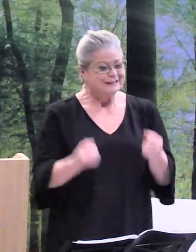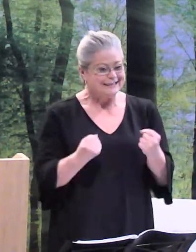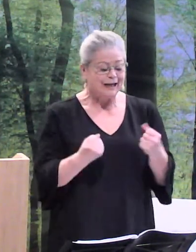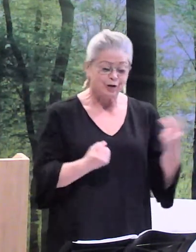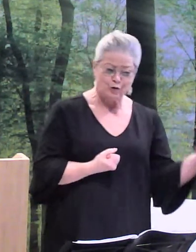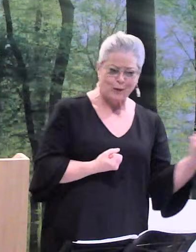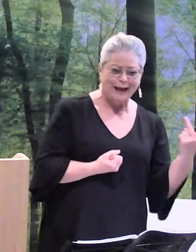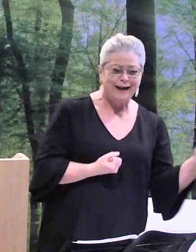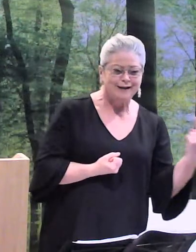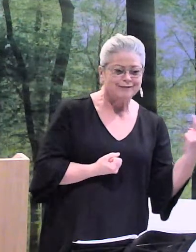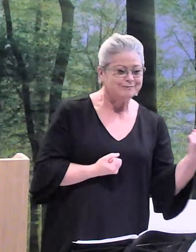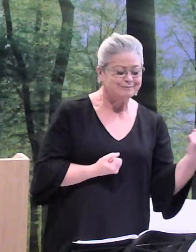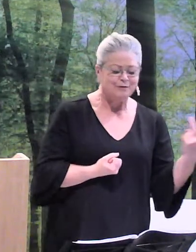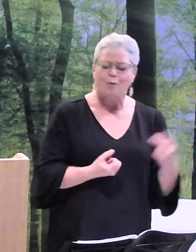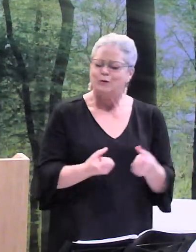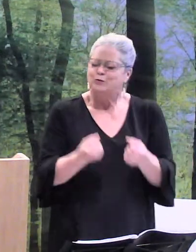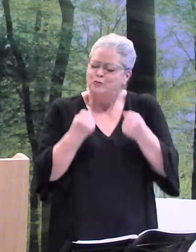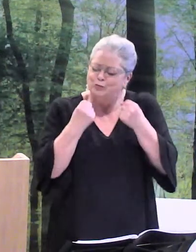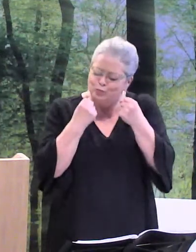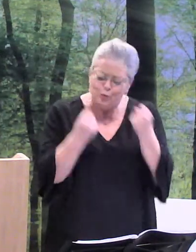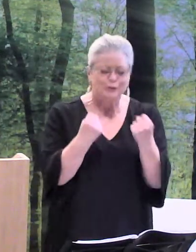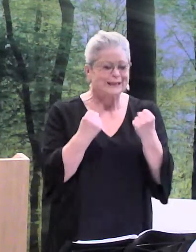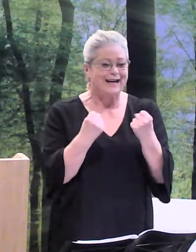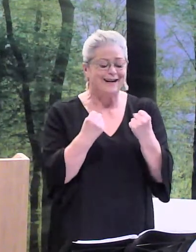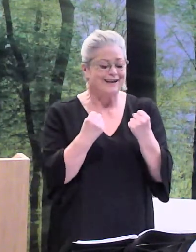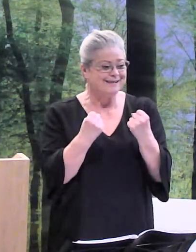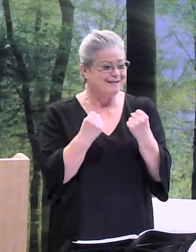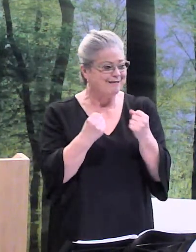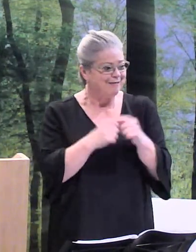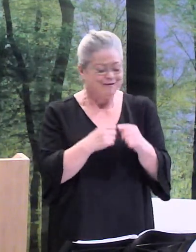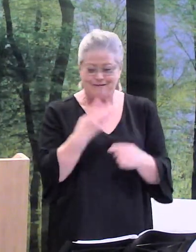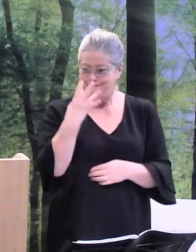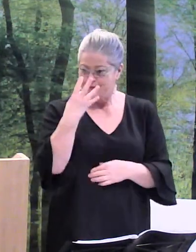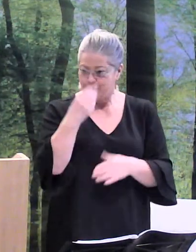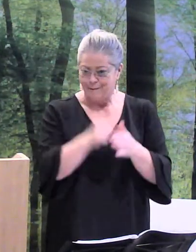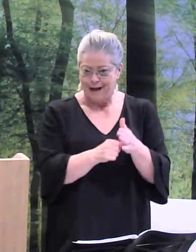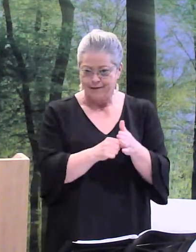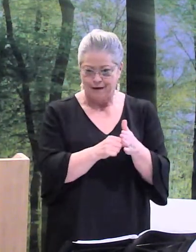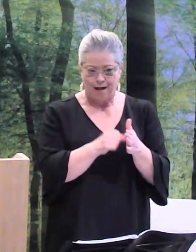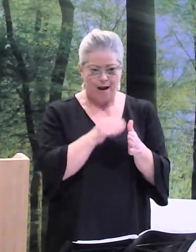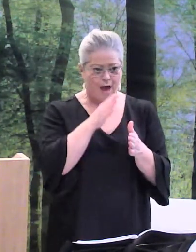tussen hun twee was zo sterk dat ze amper 4 maanden